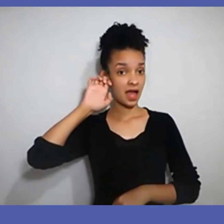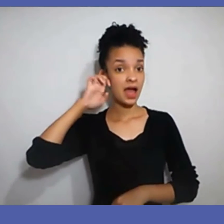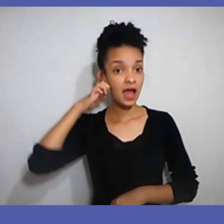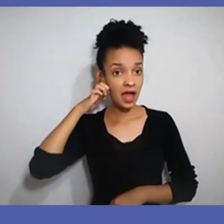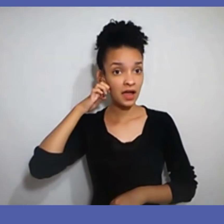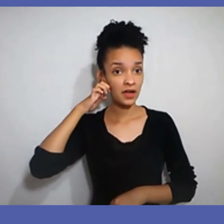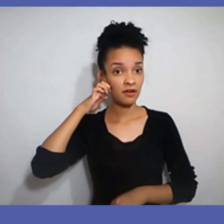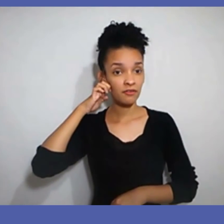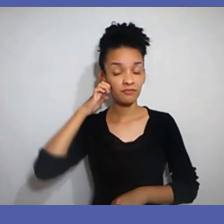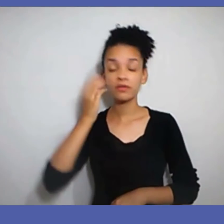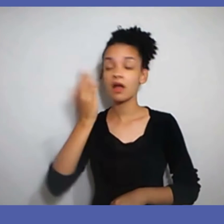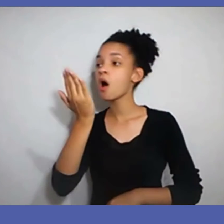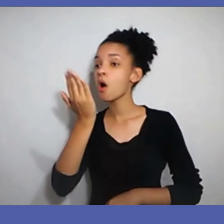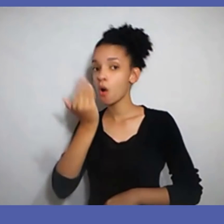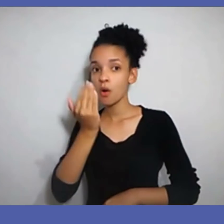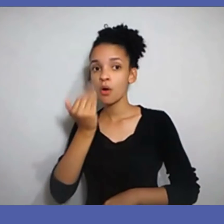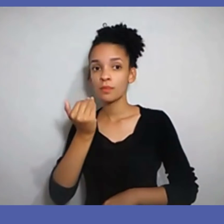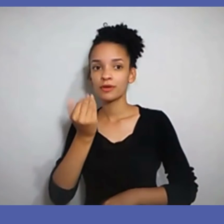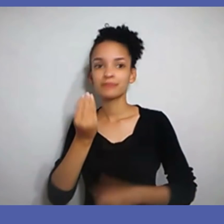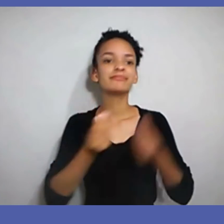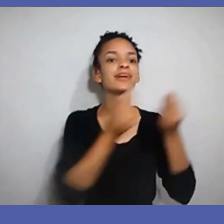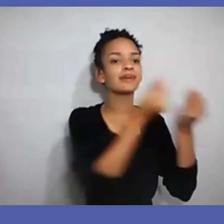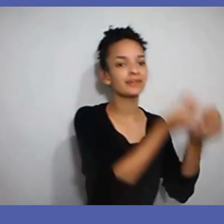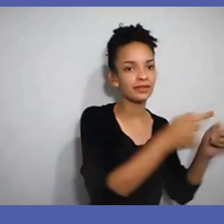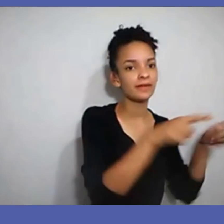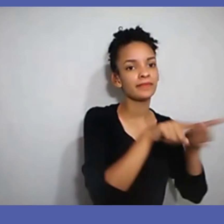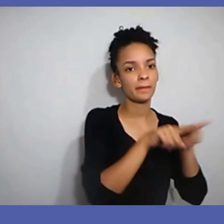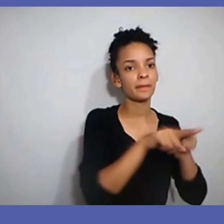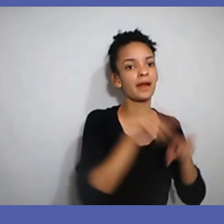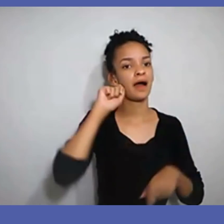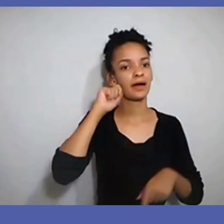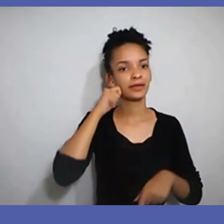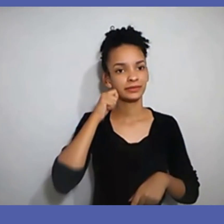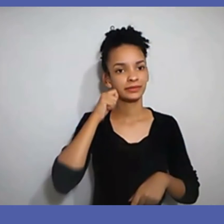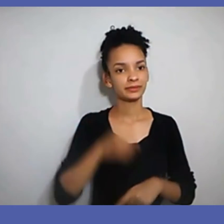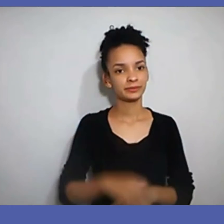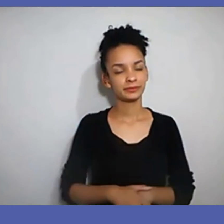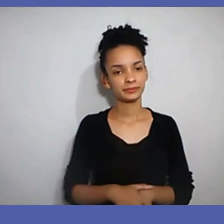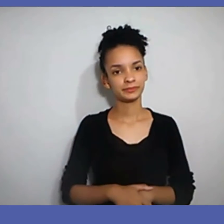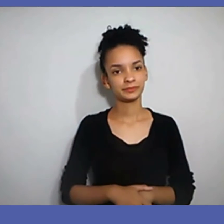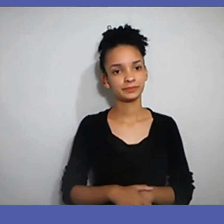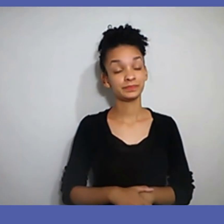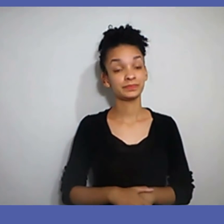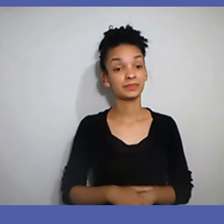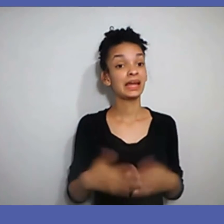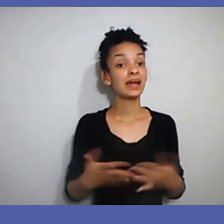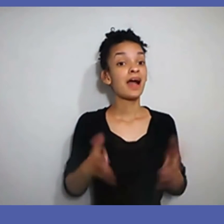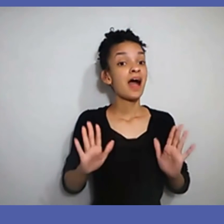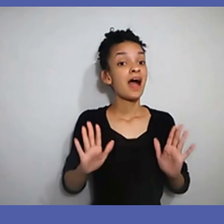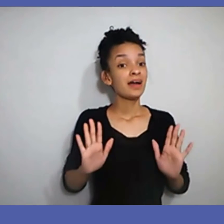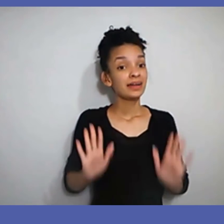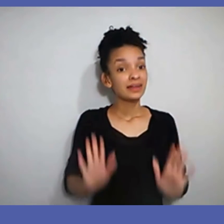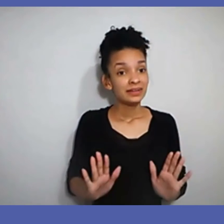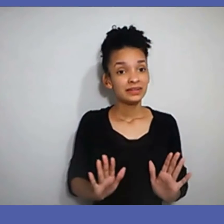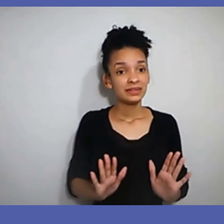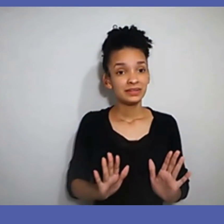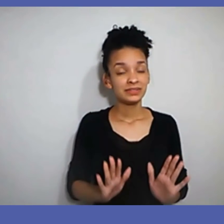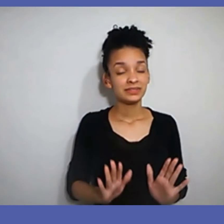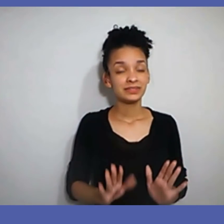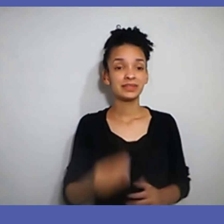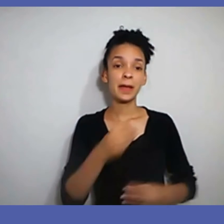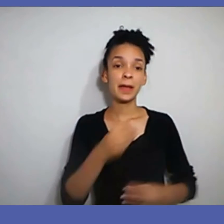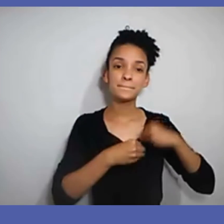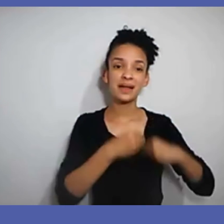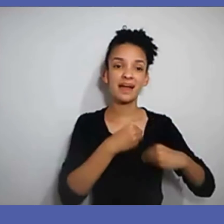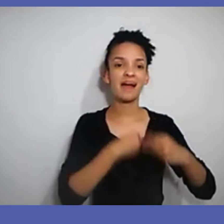para o marido comeu. E vocês sabem que assim o pecado entrou por meio da